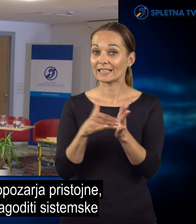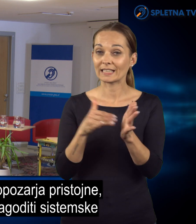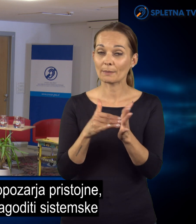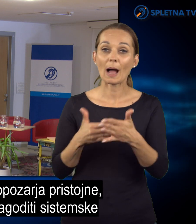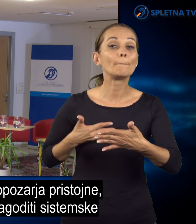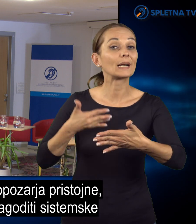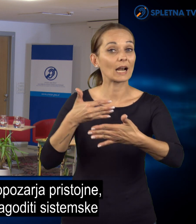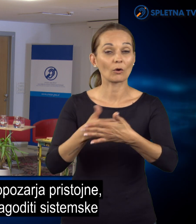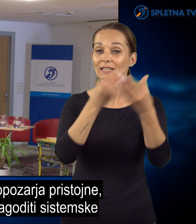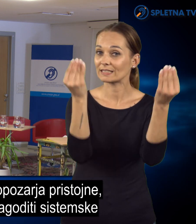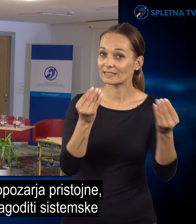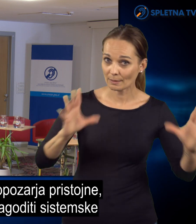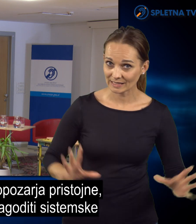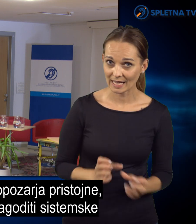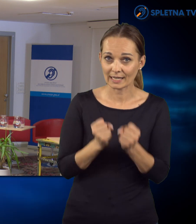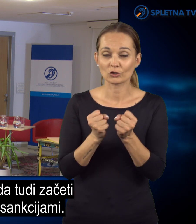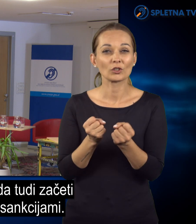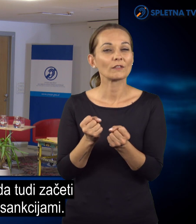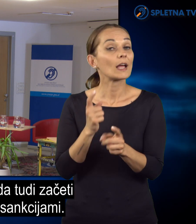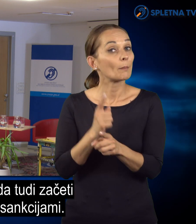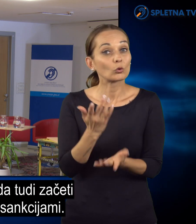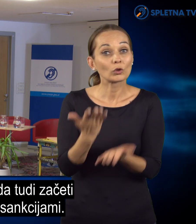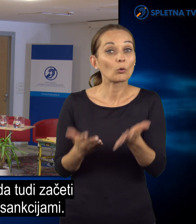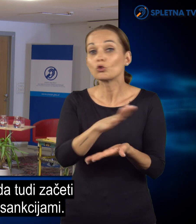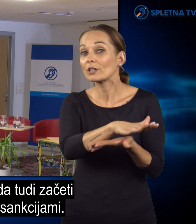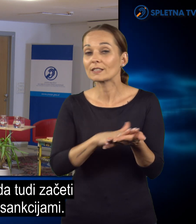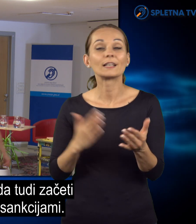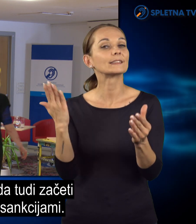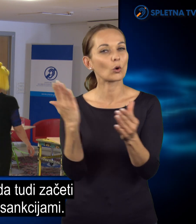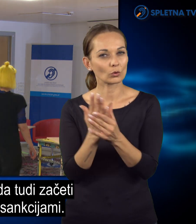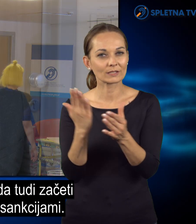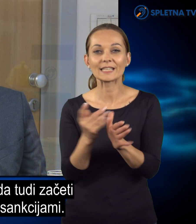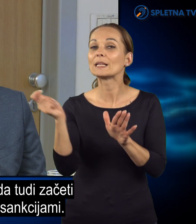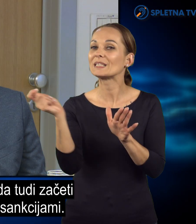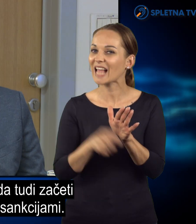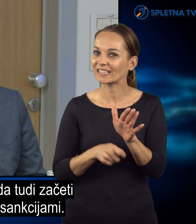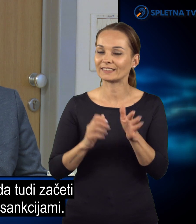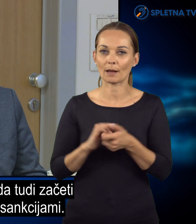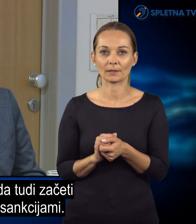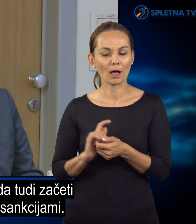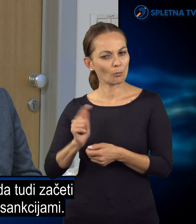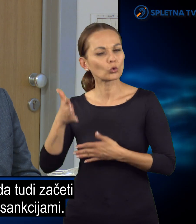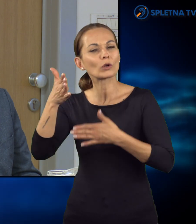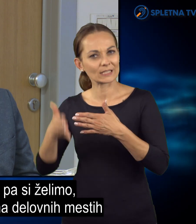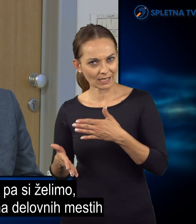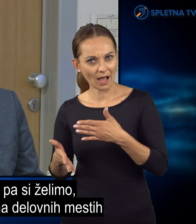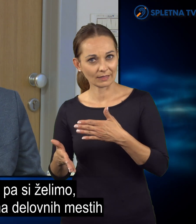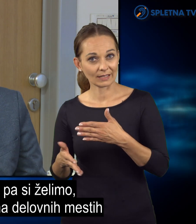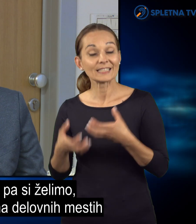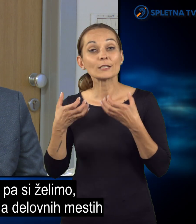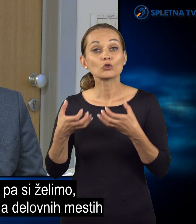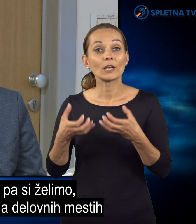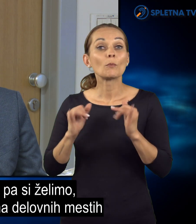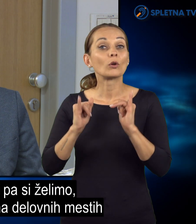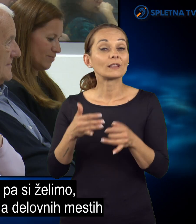treba prilagoditi sistemske rešitve in morda tudi začeti z ustreznimi sankcijami. Po drugi strani